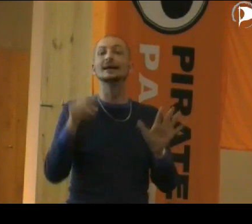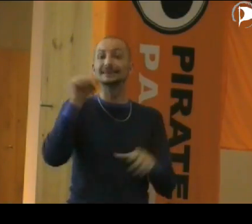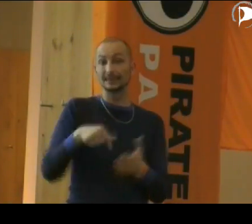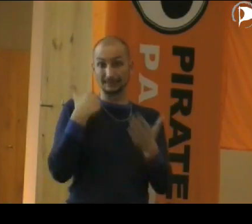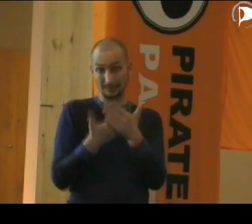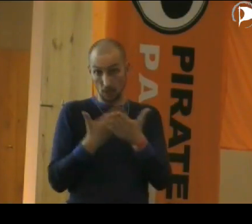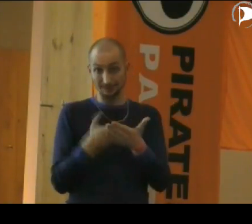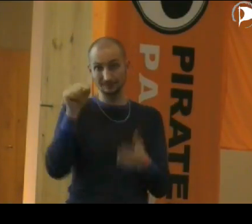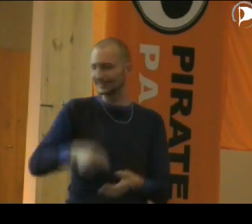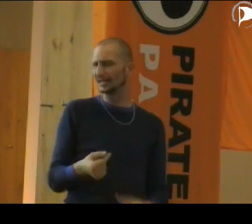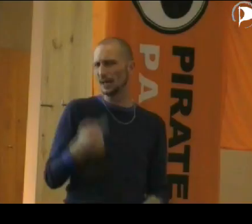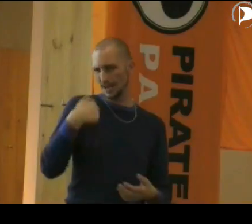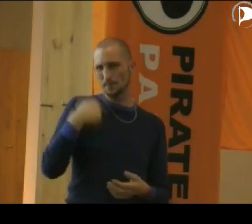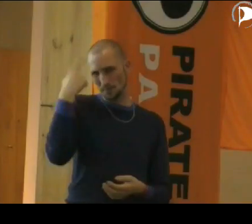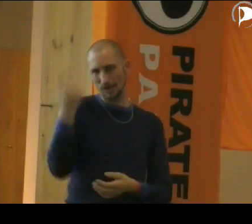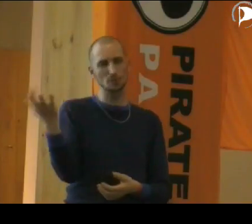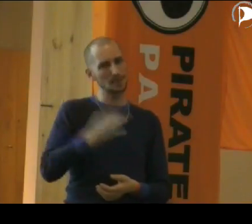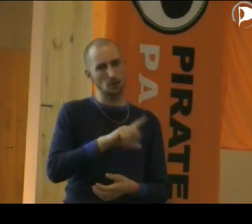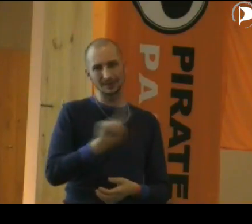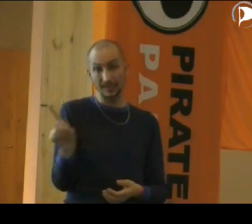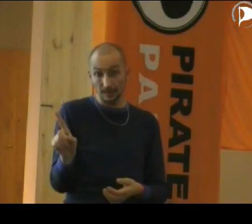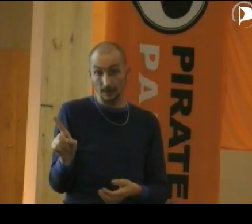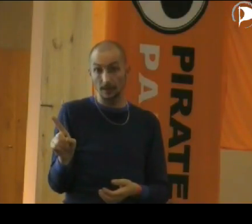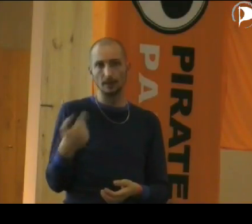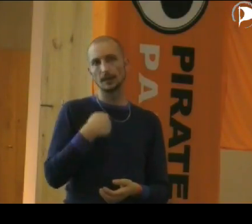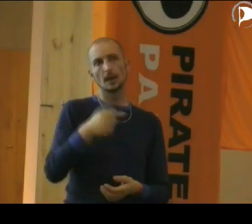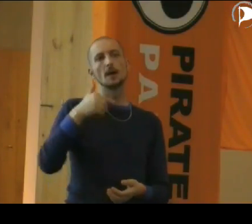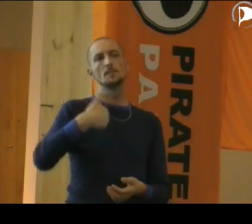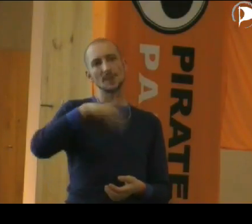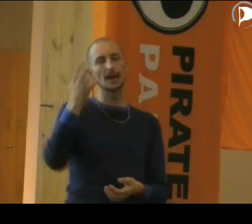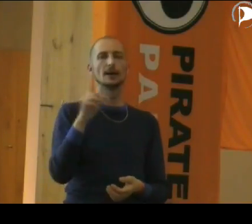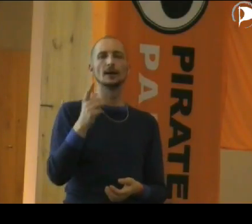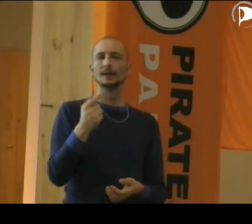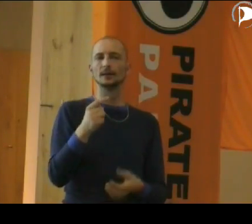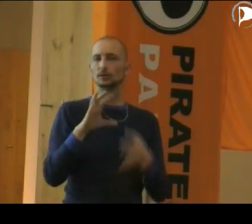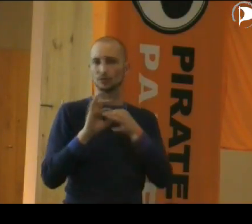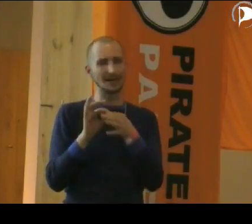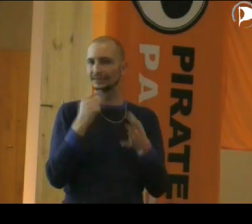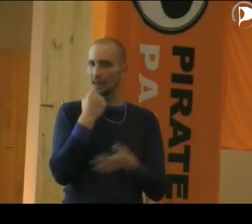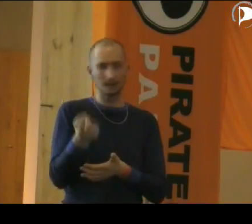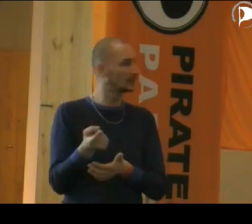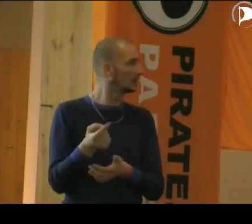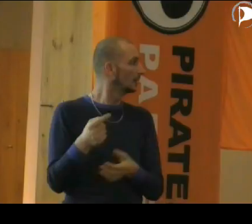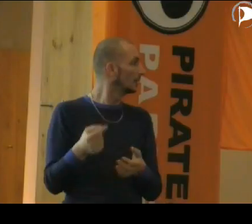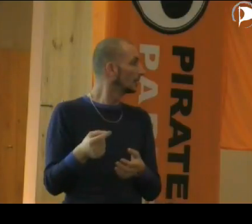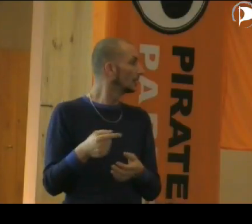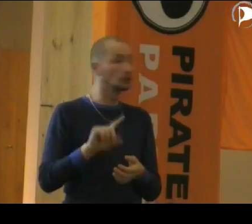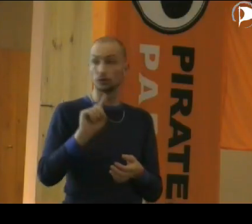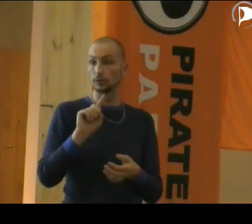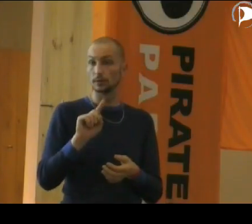unnötig ja mehr an verbessern und ich sagen dass mich dazu läuft das